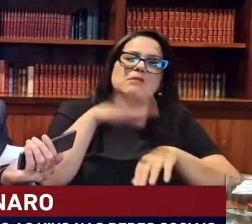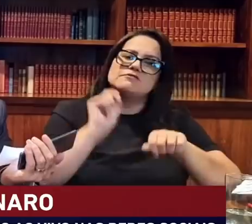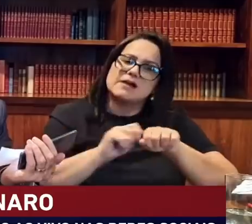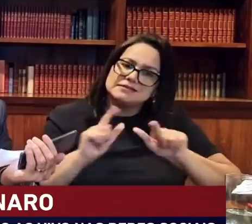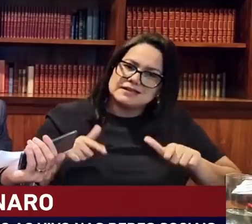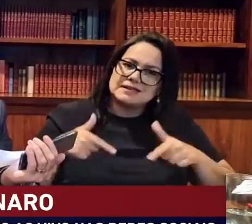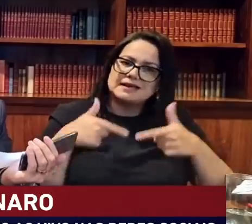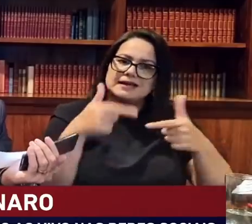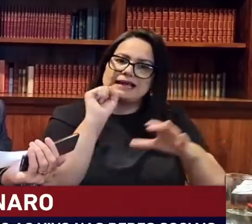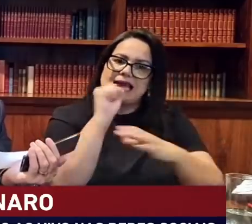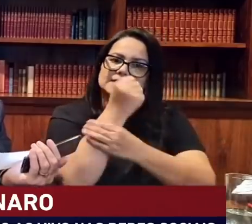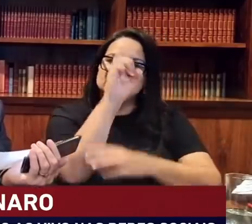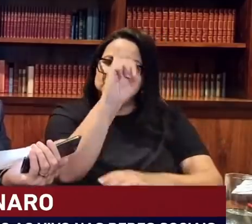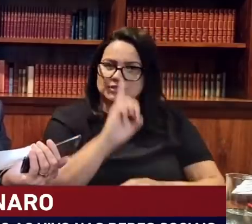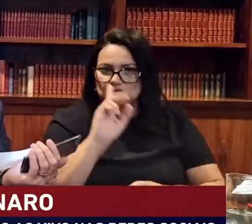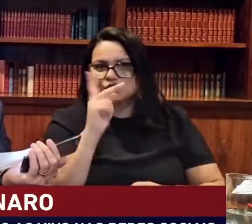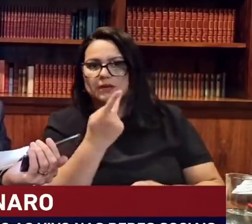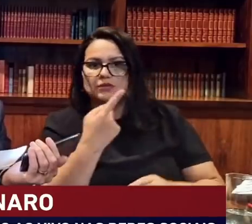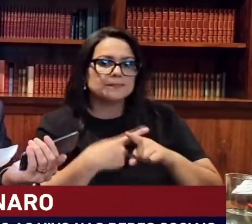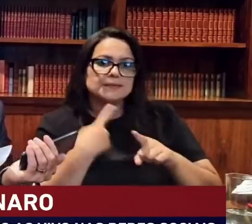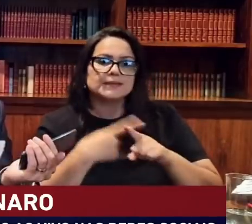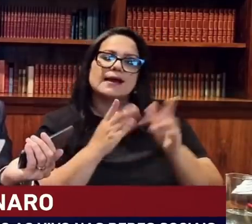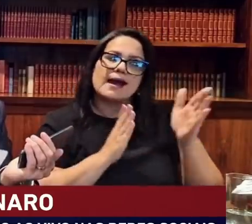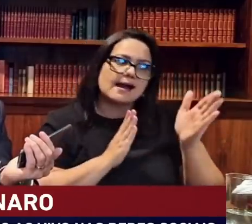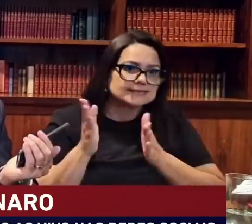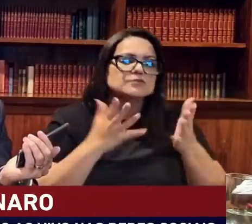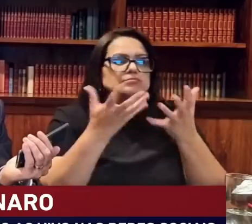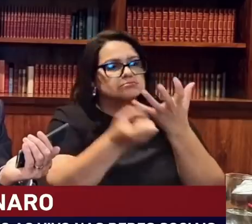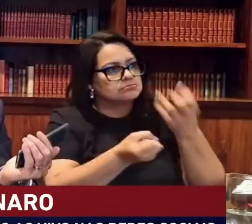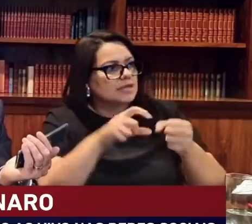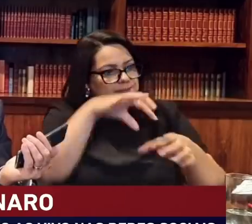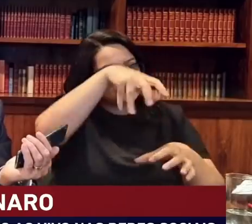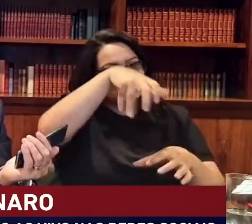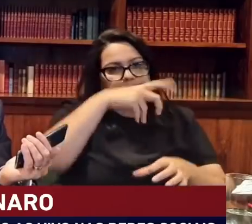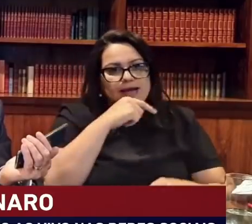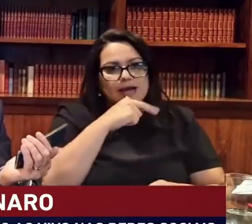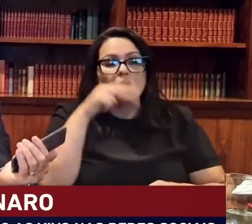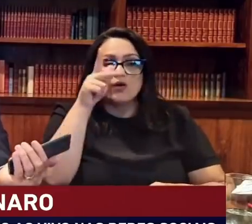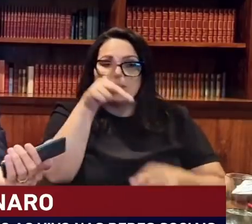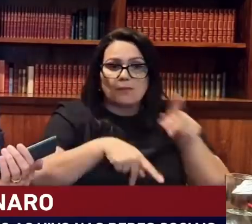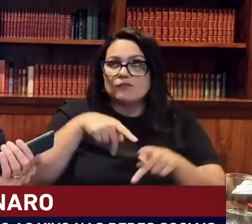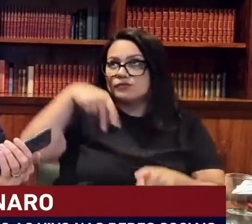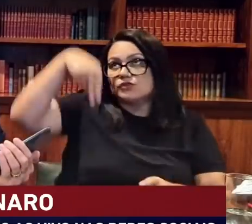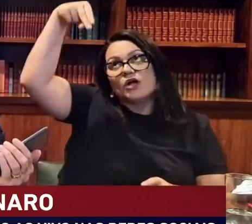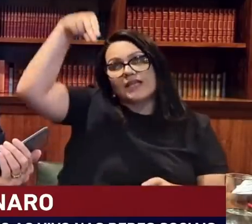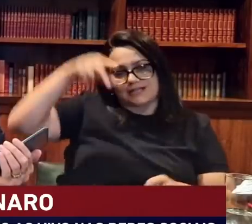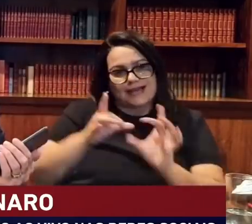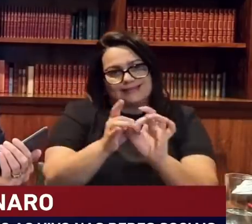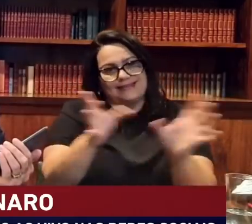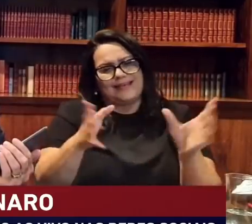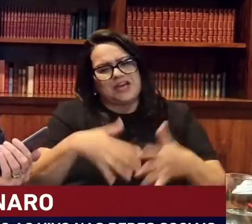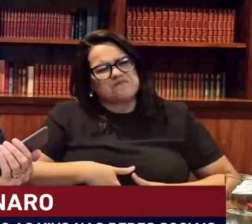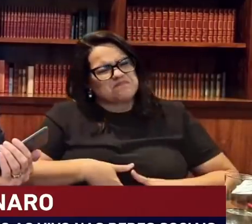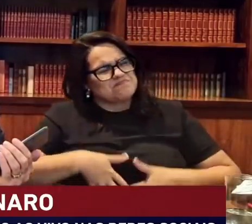garantia de direitos humanos por causa do acesso à água que o povo nordestino vai ter agora. Eu tenho tanto orgulho deste